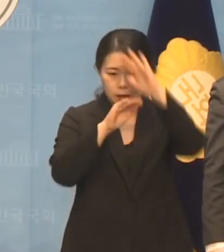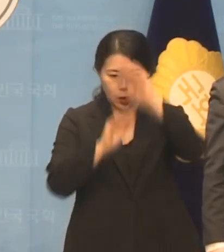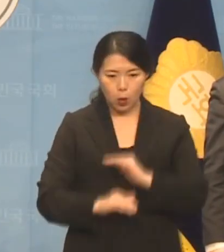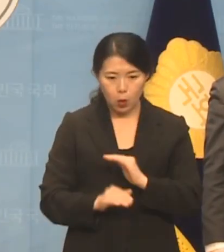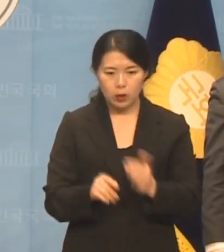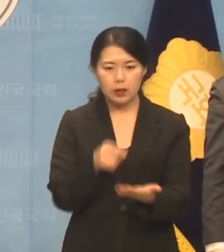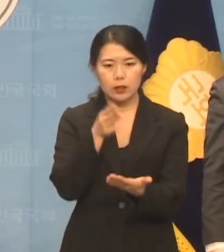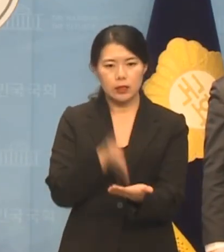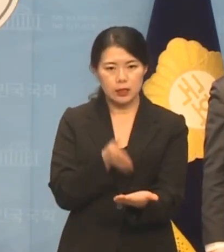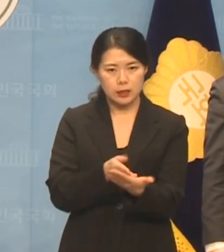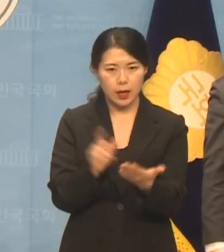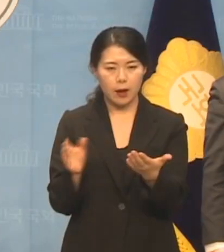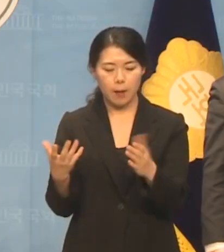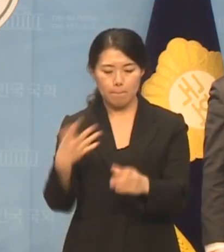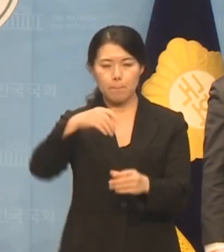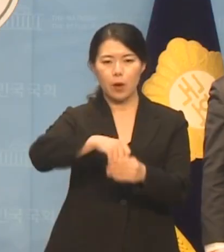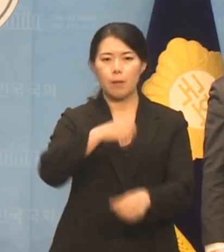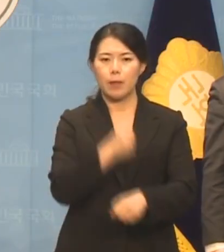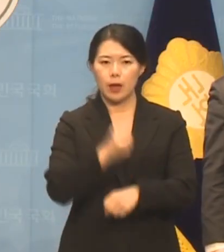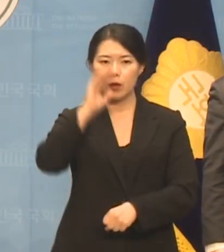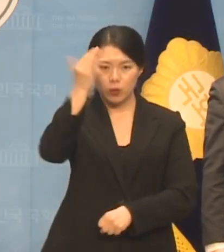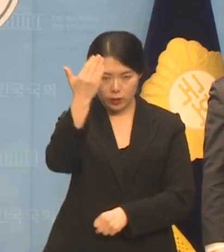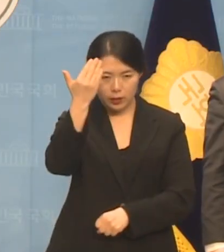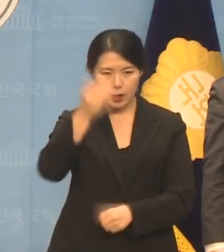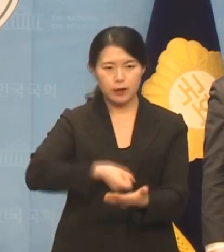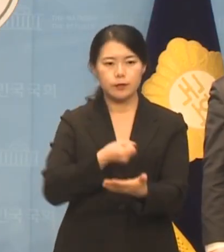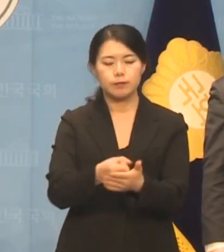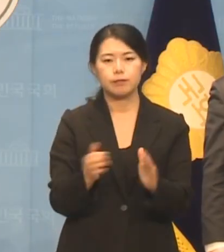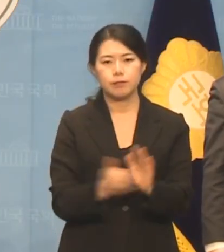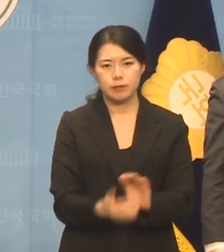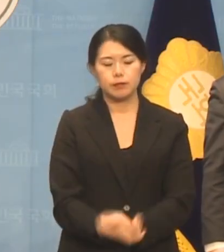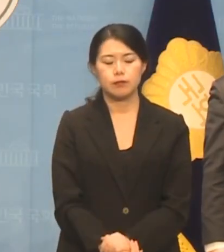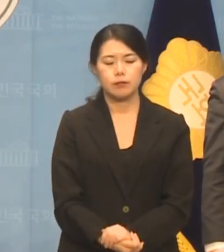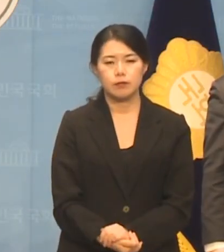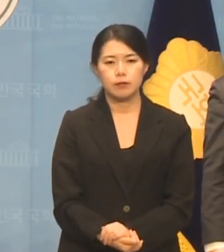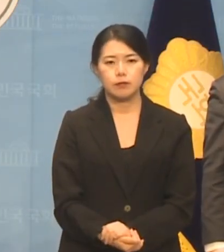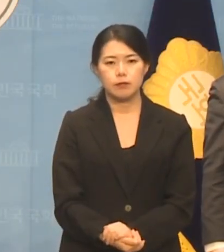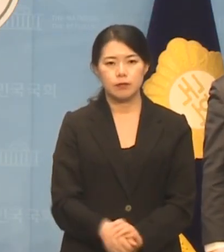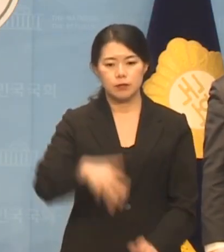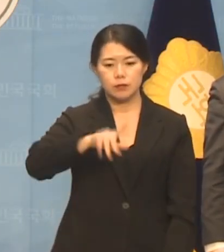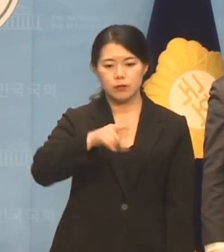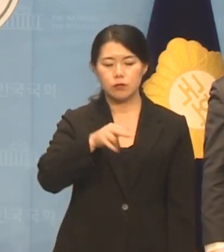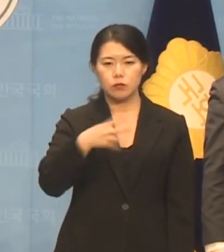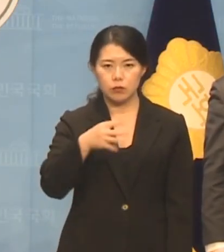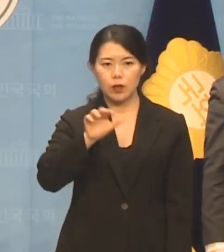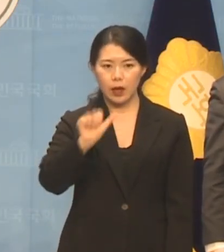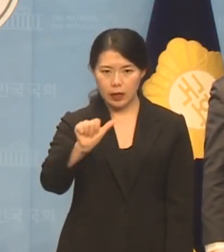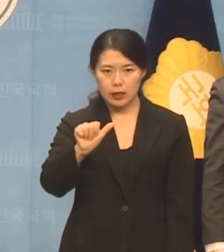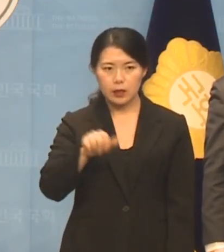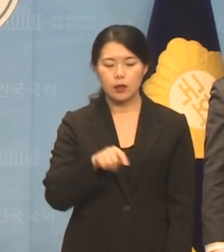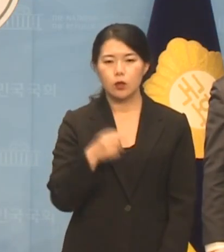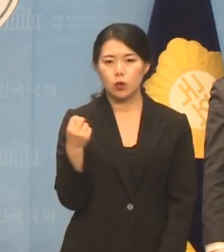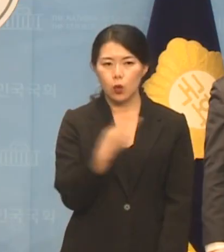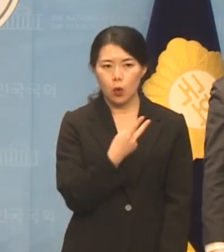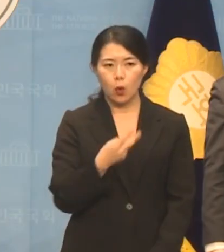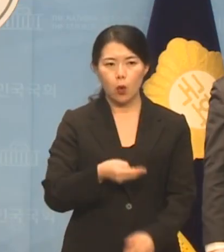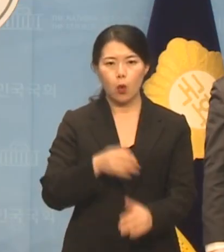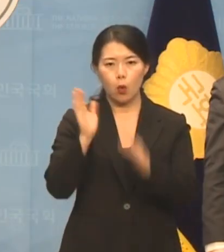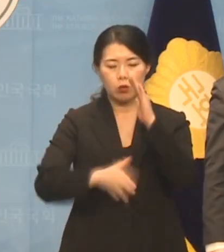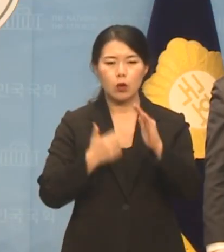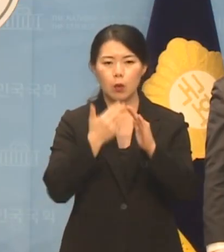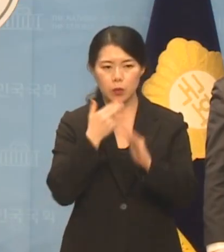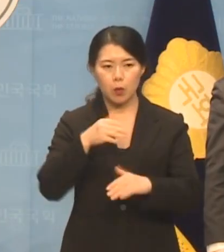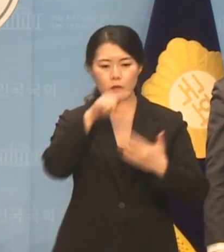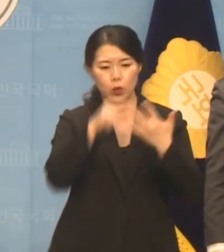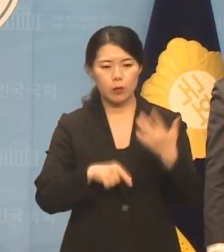함께 게재하는 반론 보도 인용도 함께 결정되었습니다. 채널A 김진애 돌직구쇼 등 불공정 프로그램에